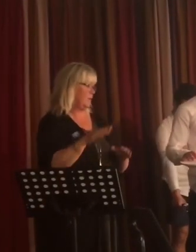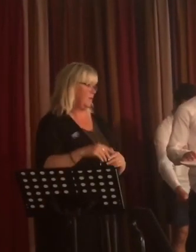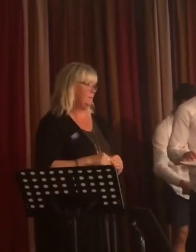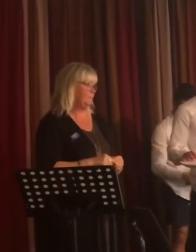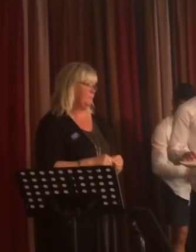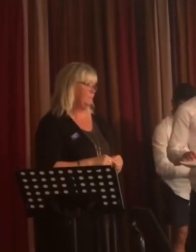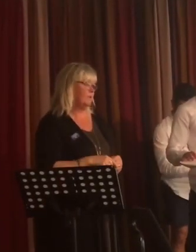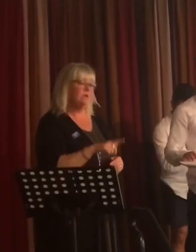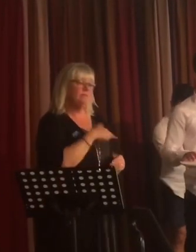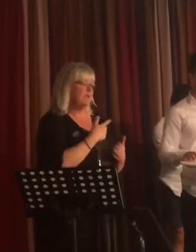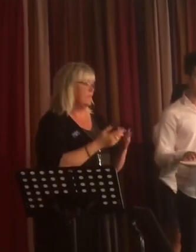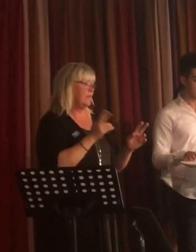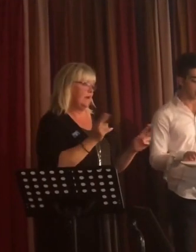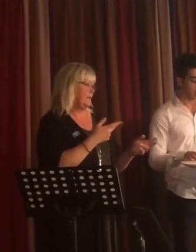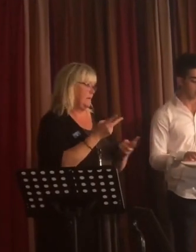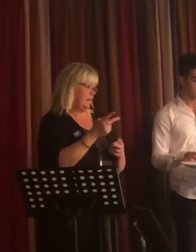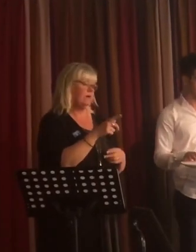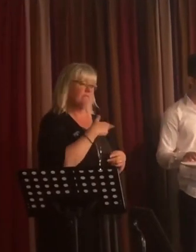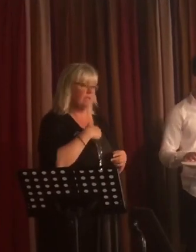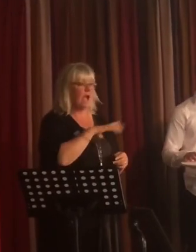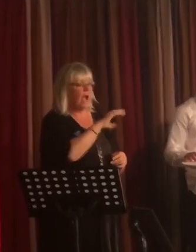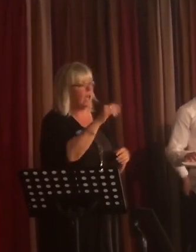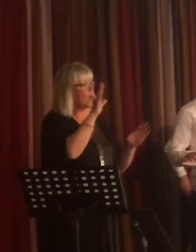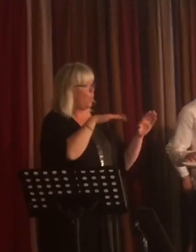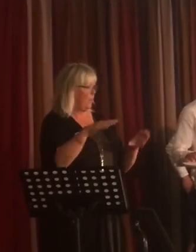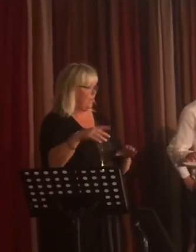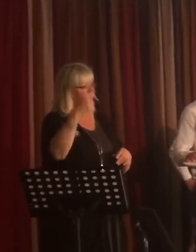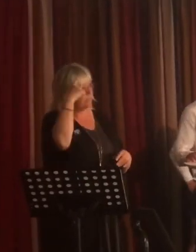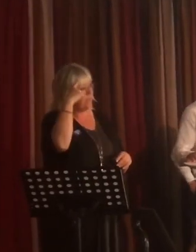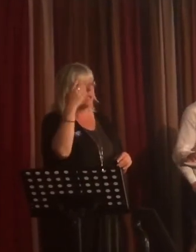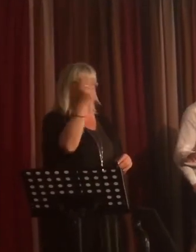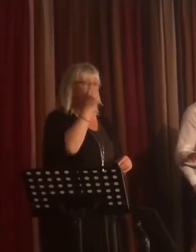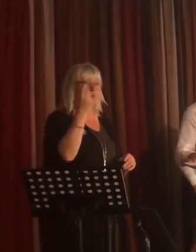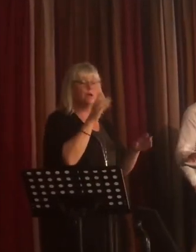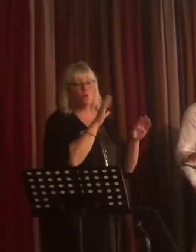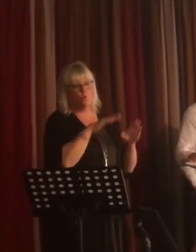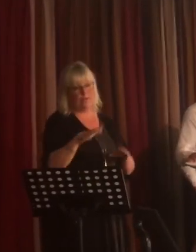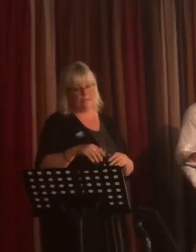var inte lika. Vi hade olika tankar och olika drömmar.